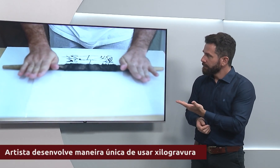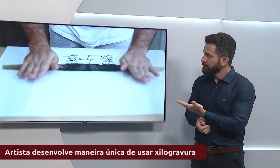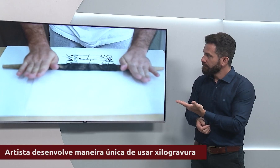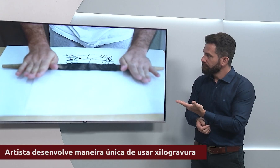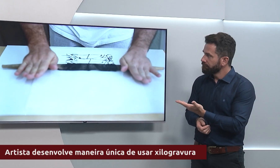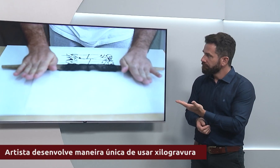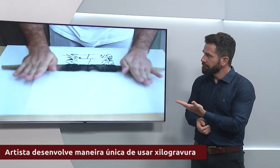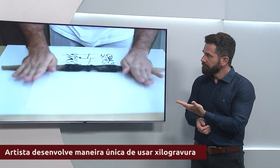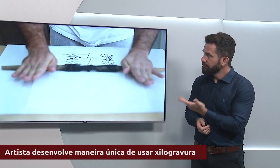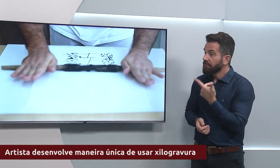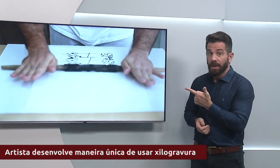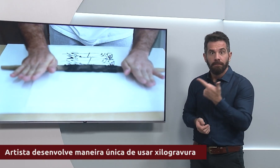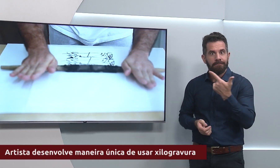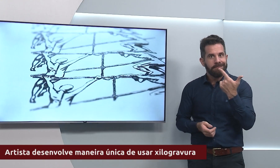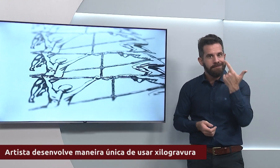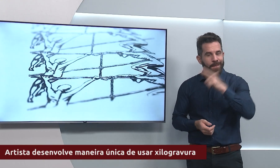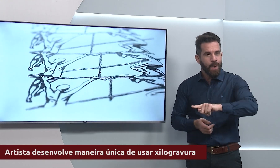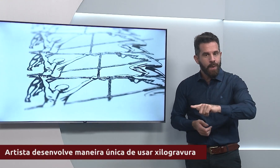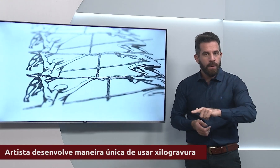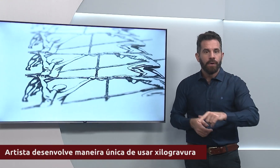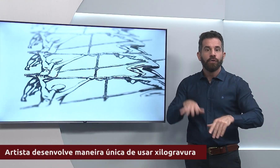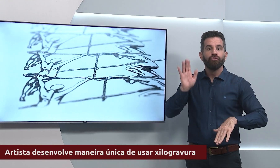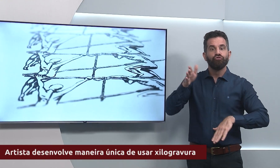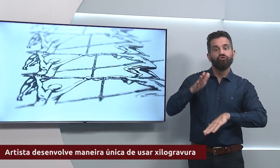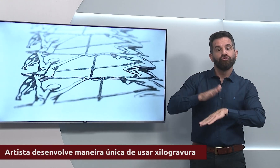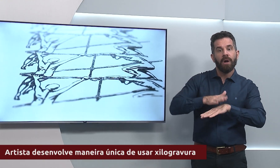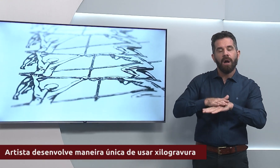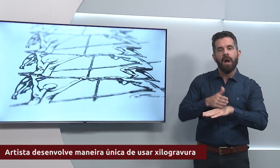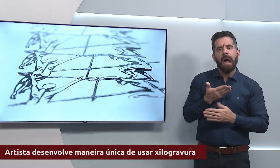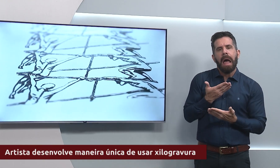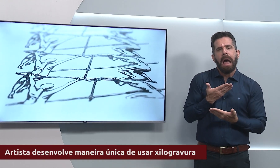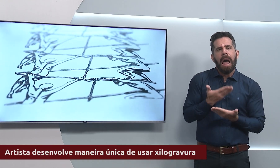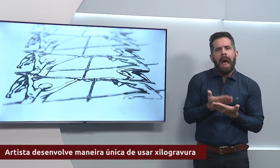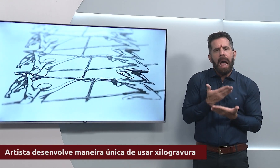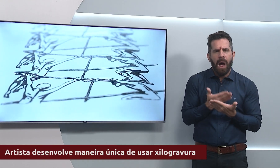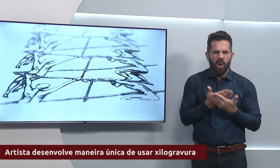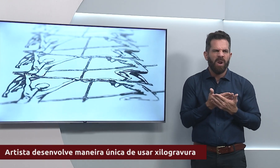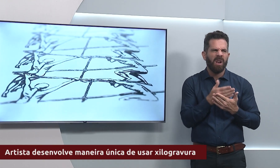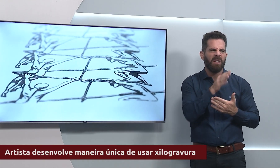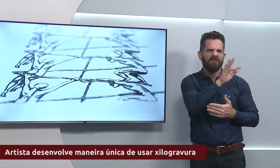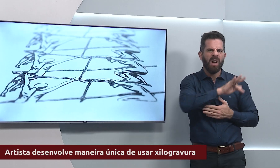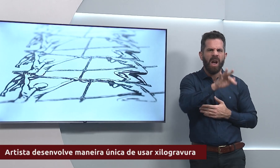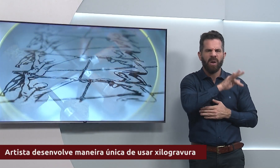foi isso que aconteceu. Durante as aulas de xilogravura na faculdade,